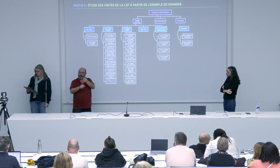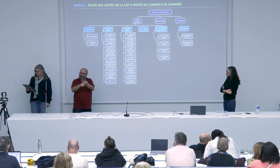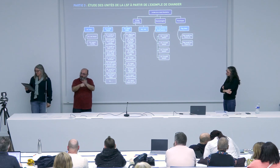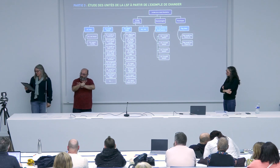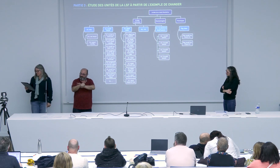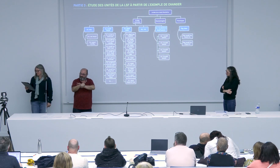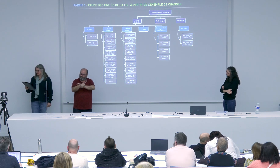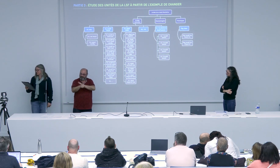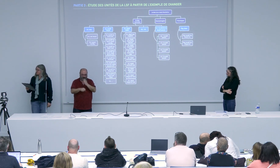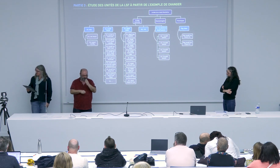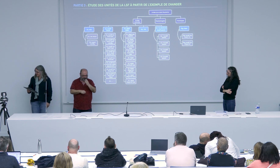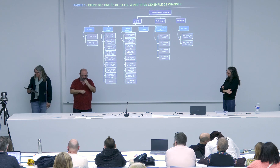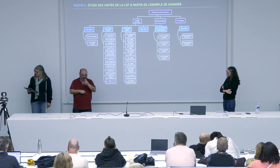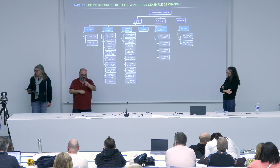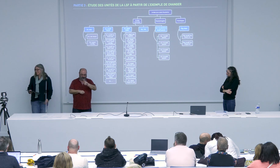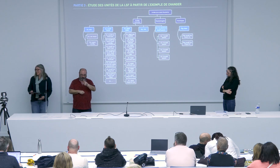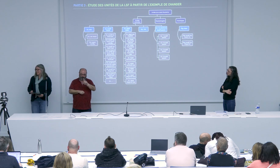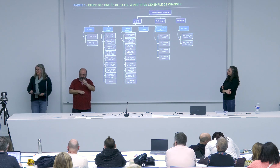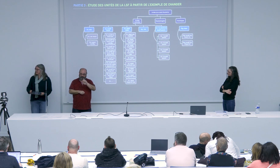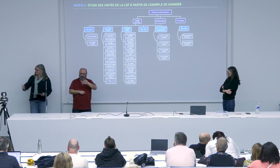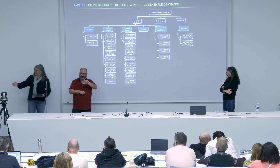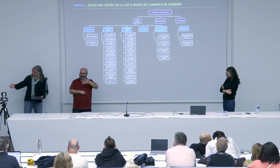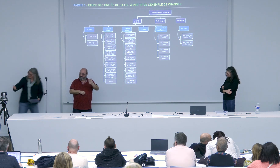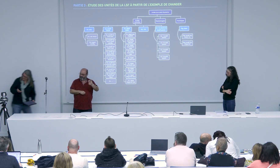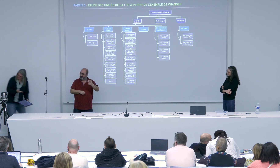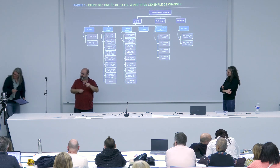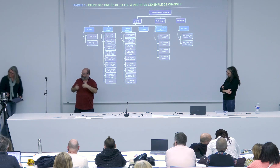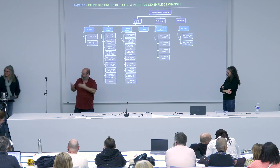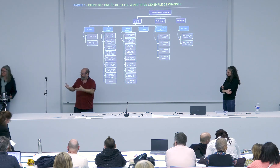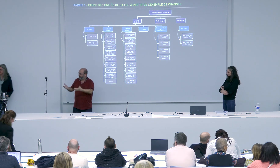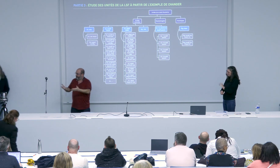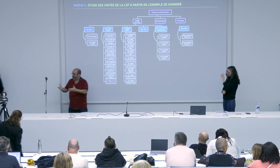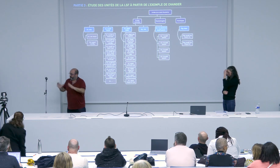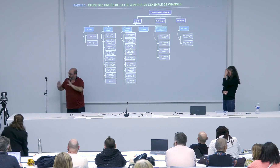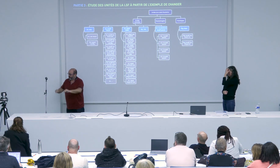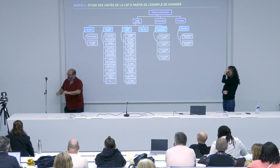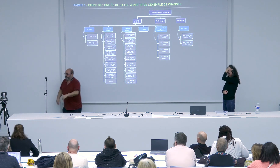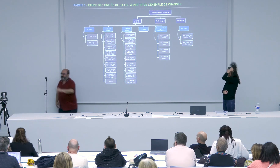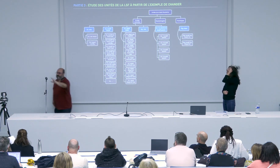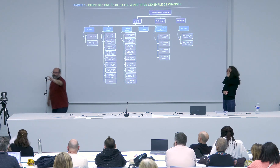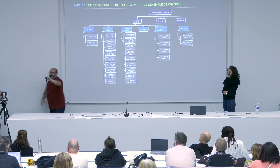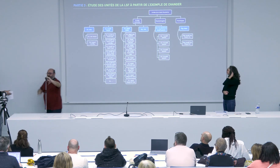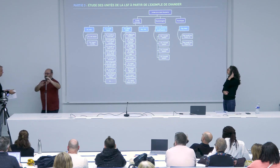Brugel et je crois que vous attendez